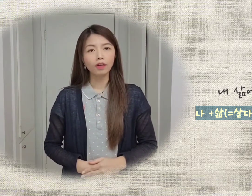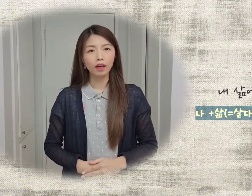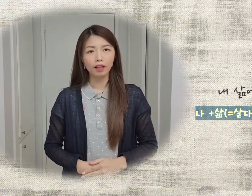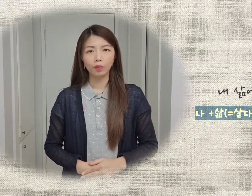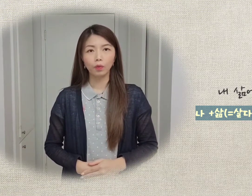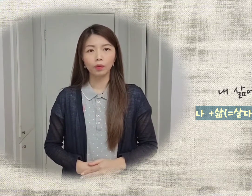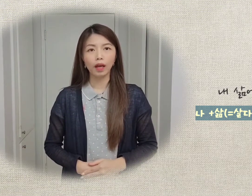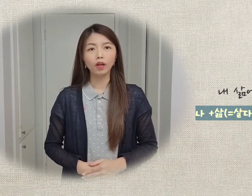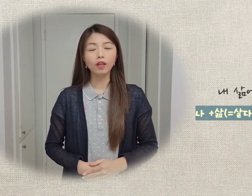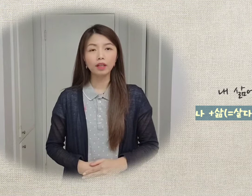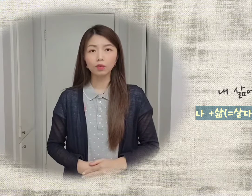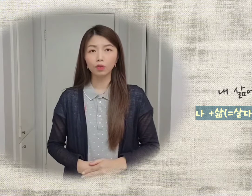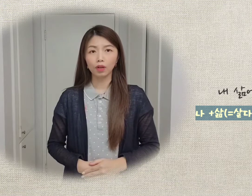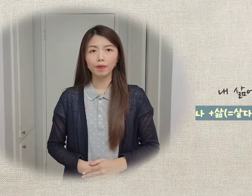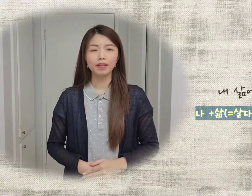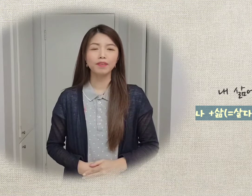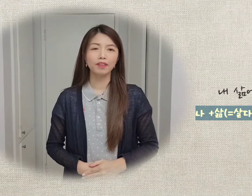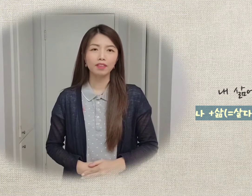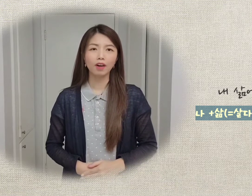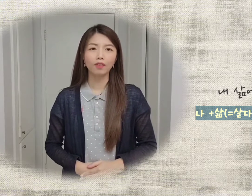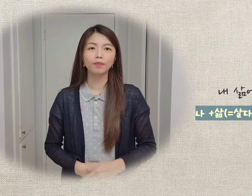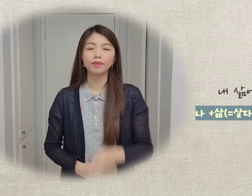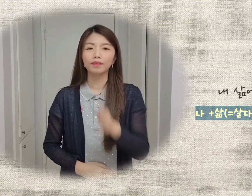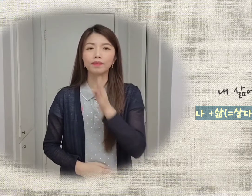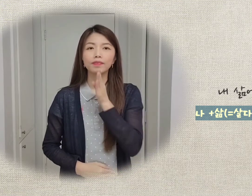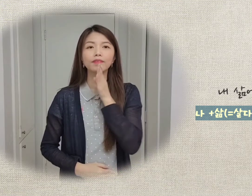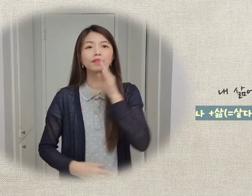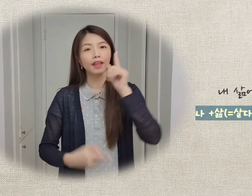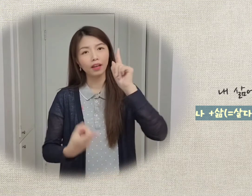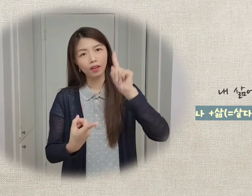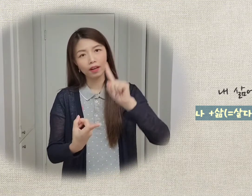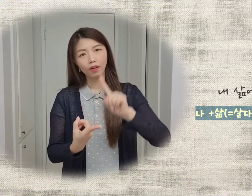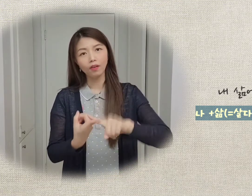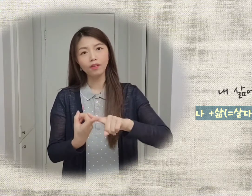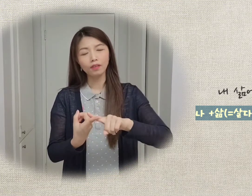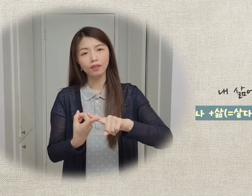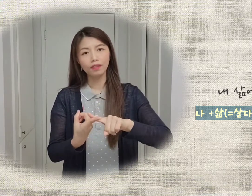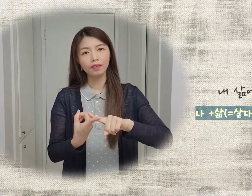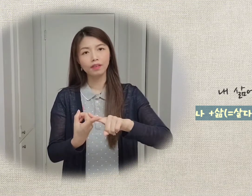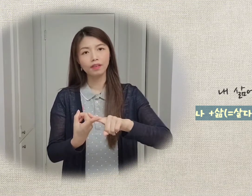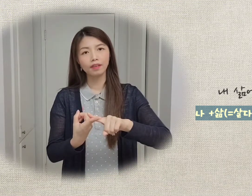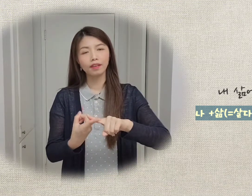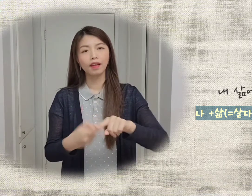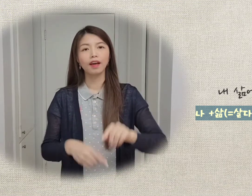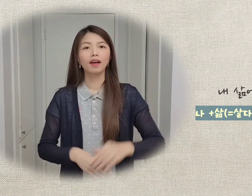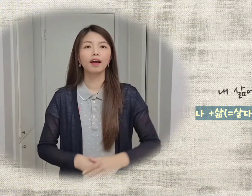당연한 건 하나도. 당연하다 수어도 아까 말씀드렸죠? 당연한 건